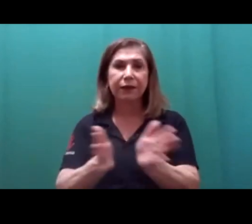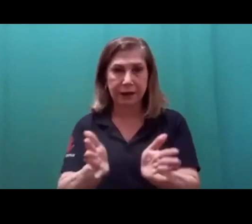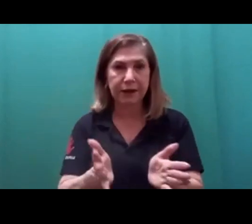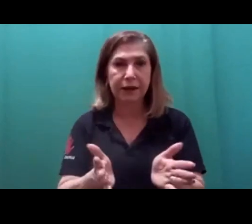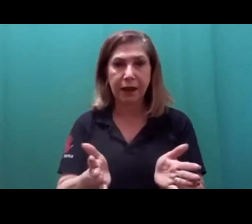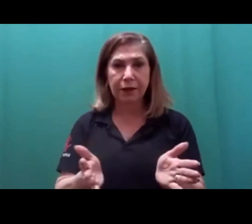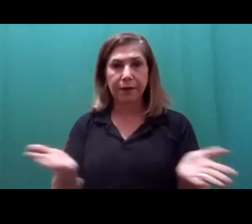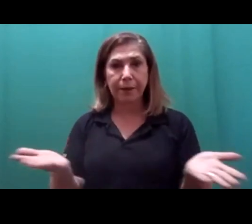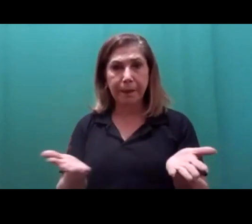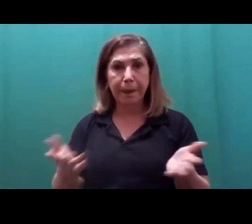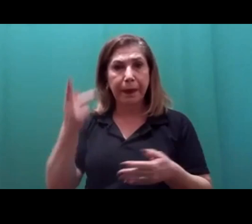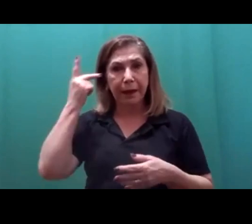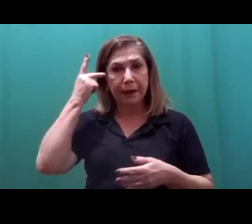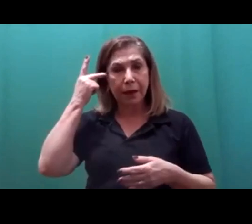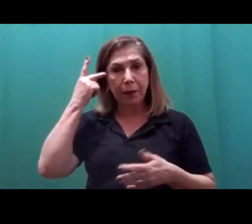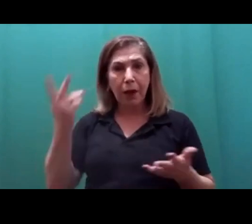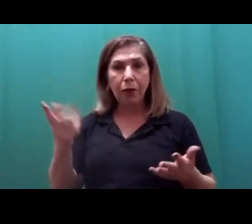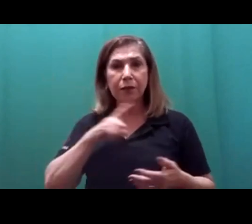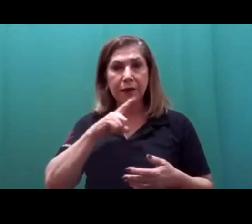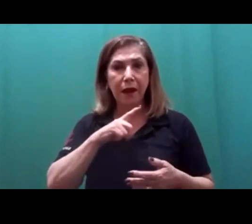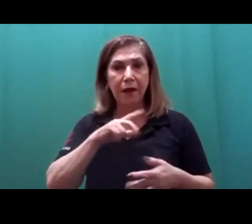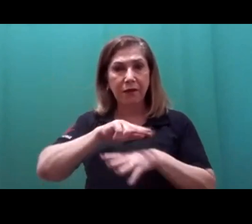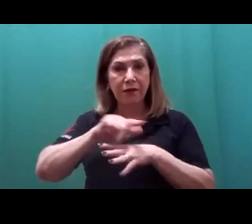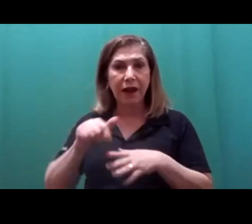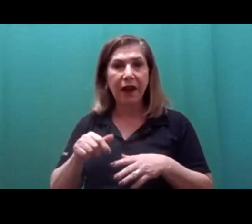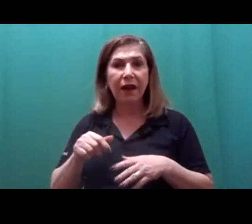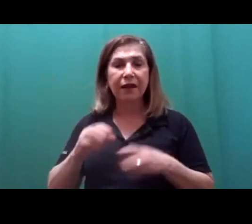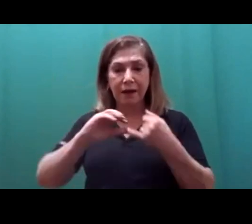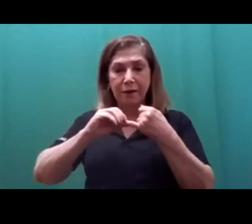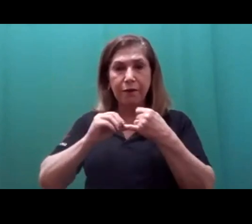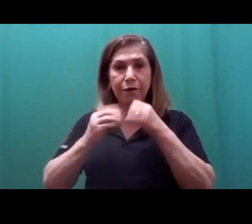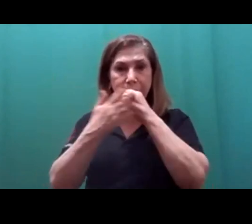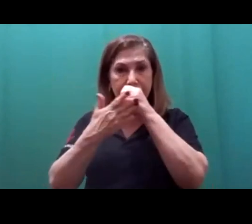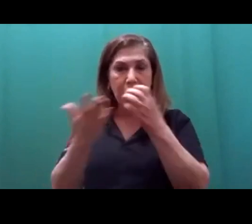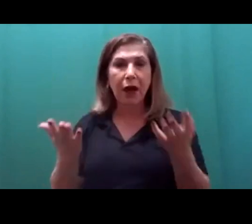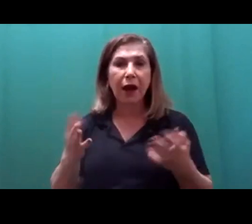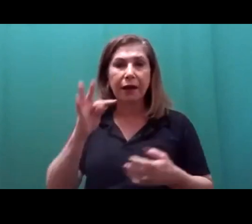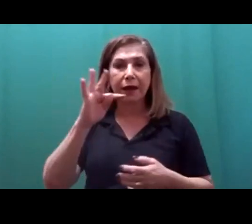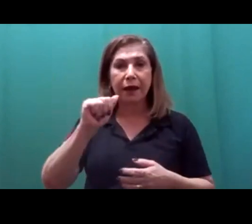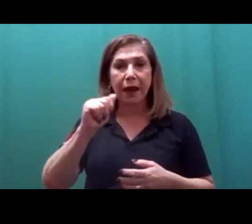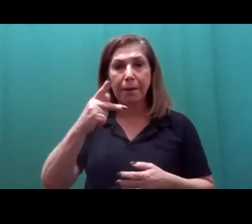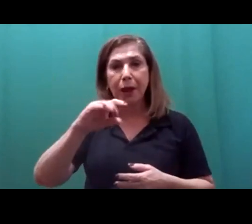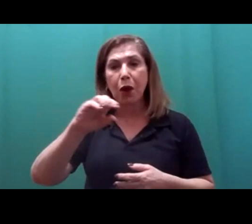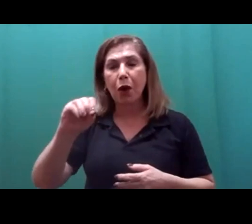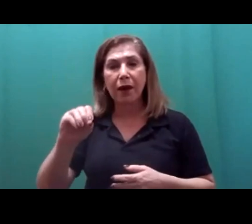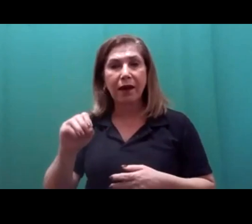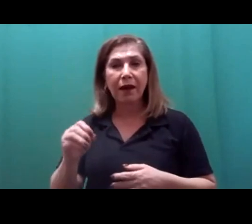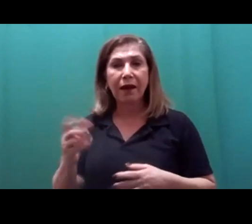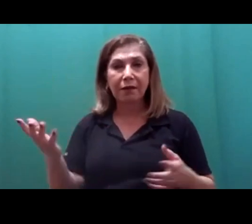aqui em São Paulo, onde eu moro, a gente gourmetizou várias comidas, a feijoada, a tapioca, e ela se torna acessível, a